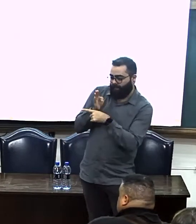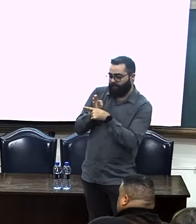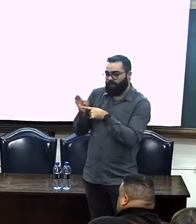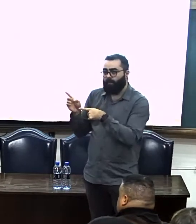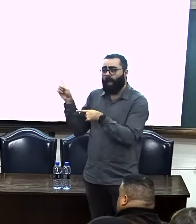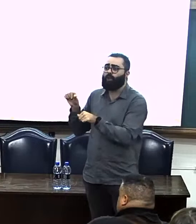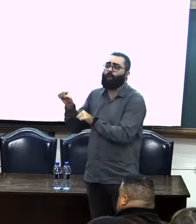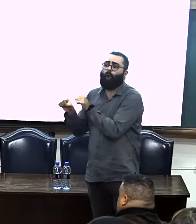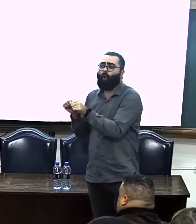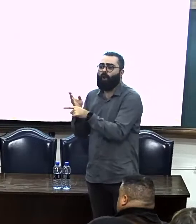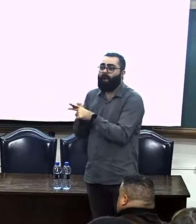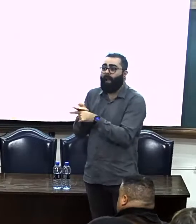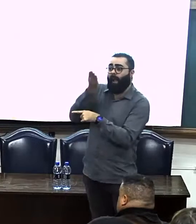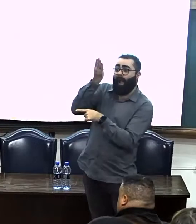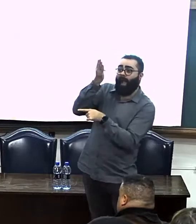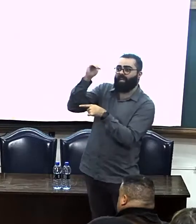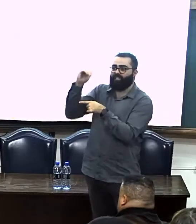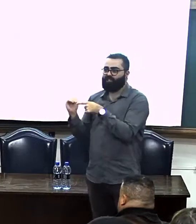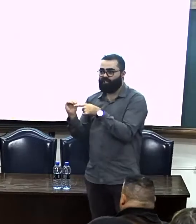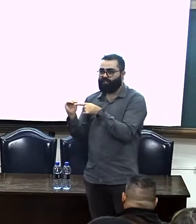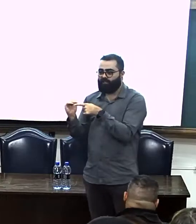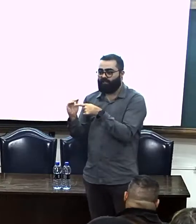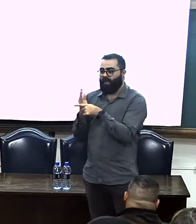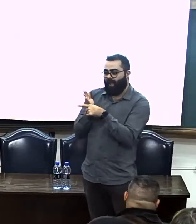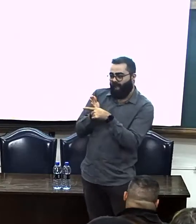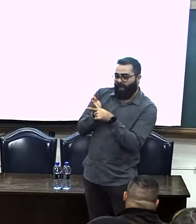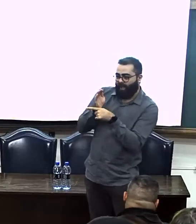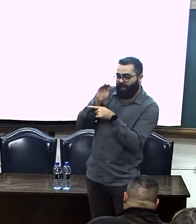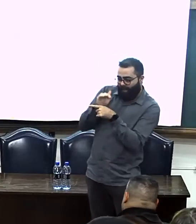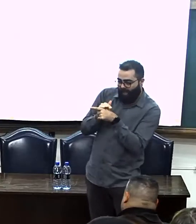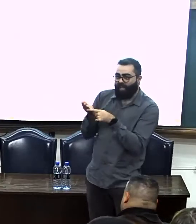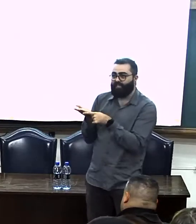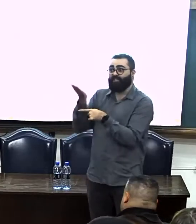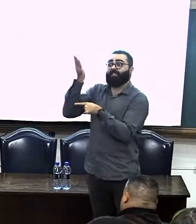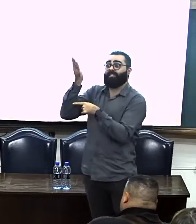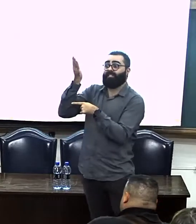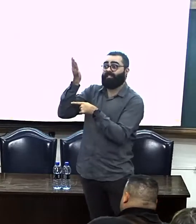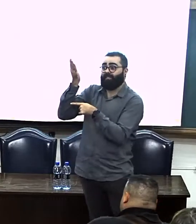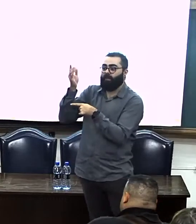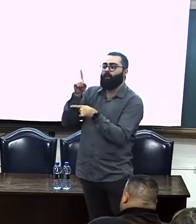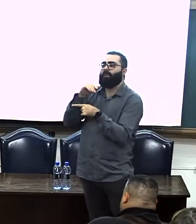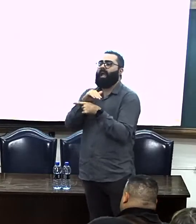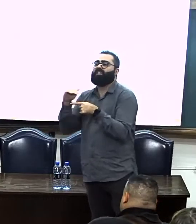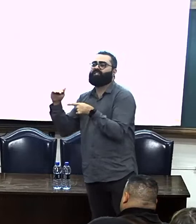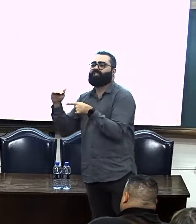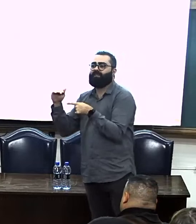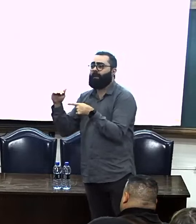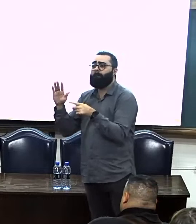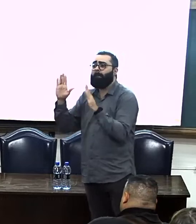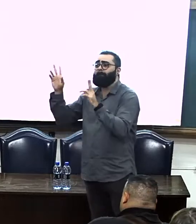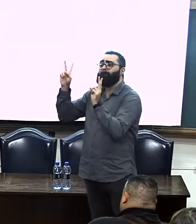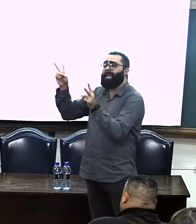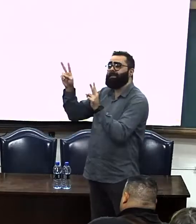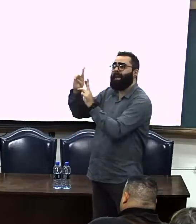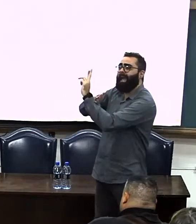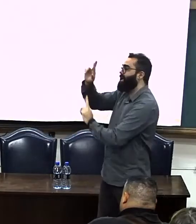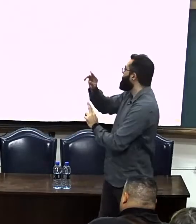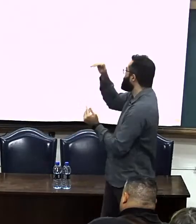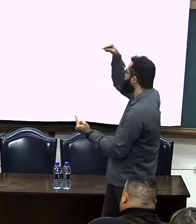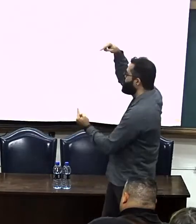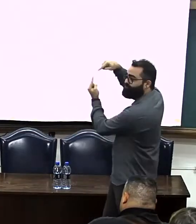pode variar a frequência de vibração de pregas vocais, fazendo padrões diferentes aí de